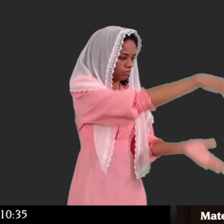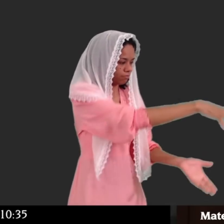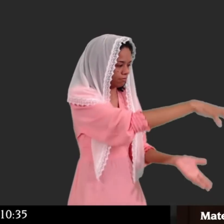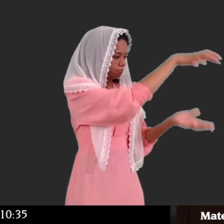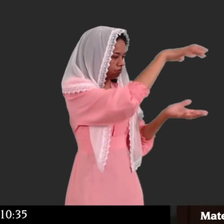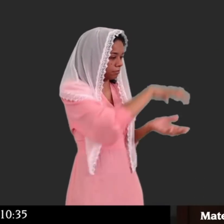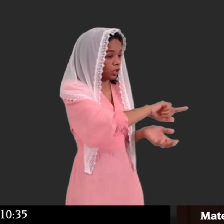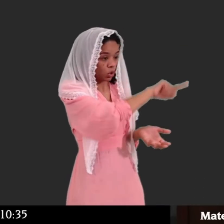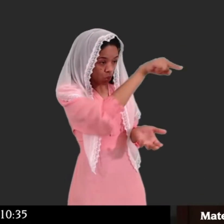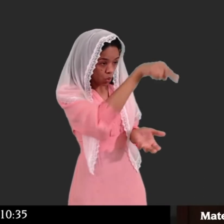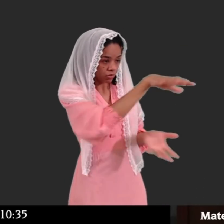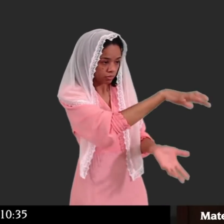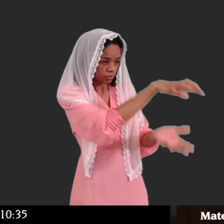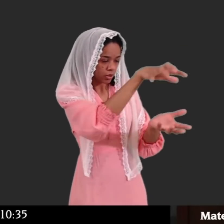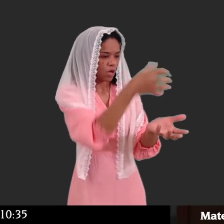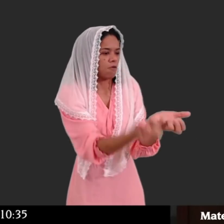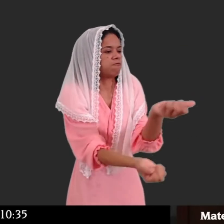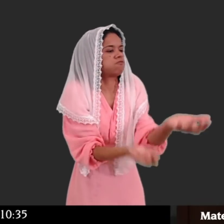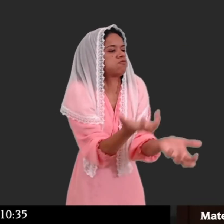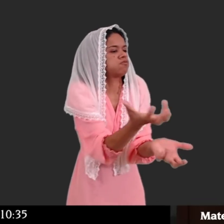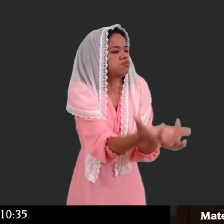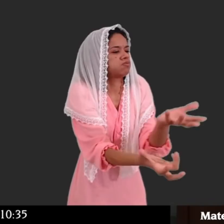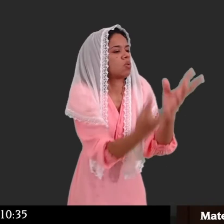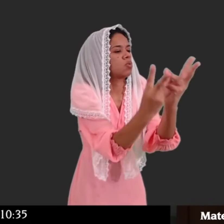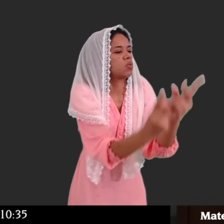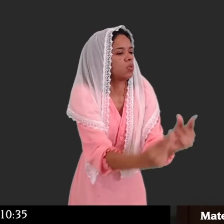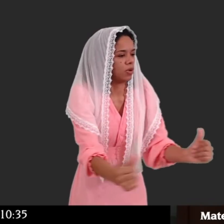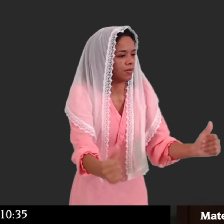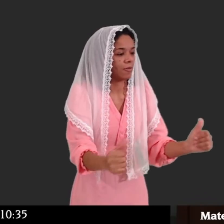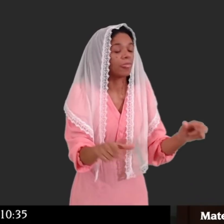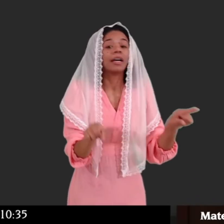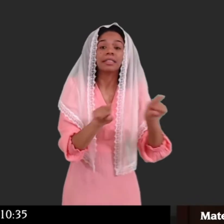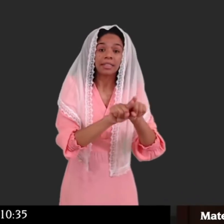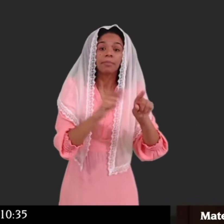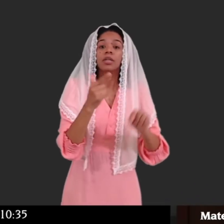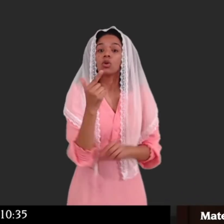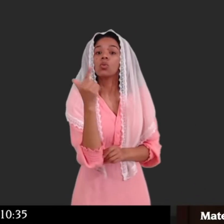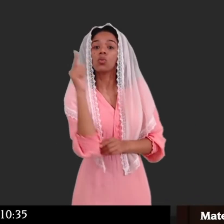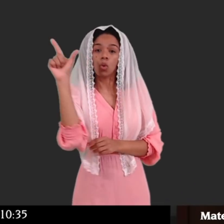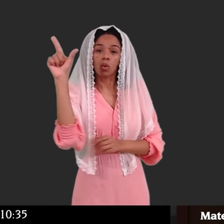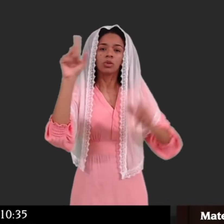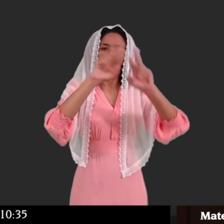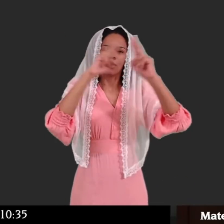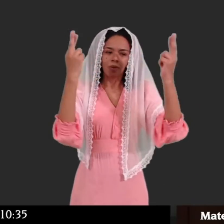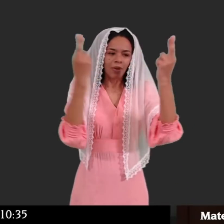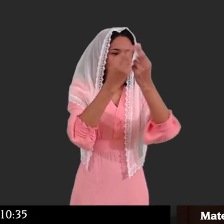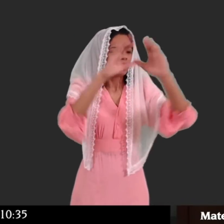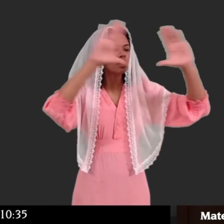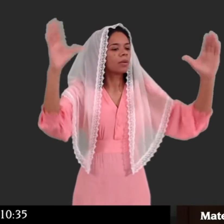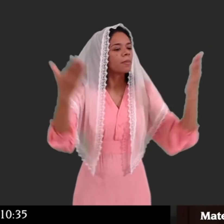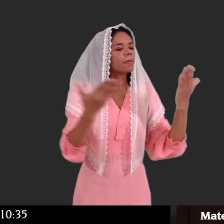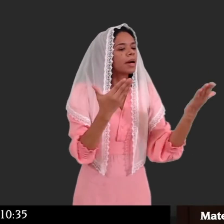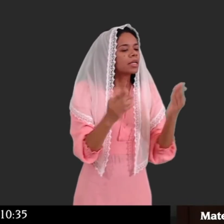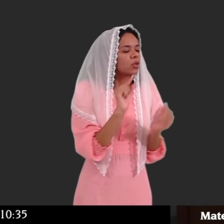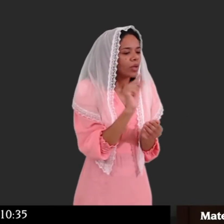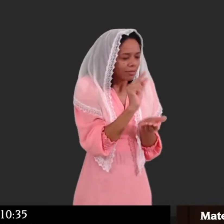Outra parábola lhes propôs, dizendo: o reino dos céus é semelhante ao grão de mostarda que o homem, pegando dele,